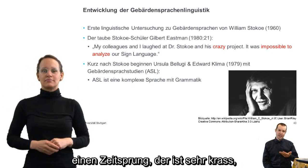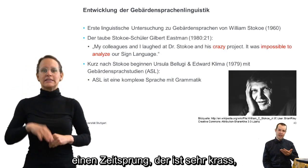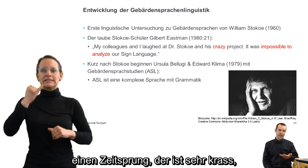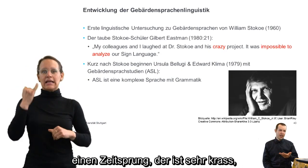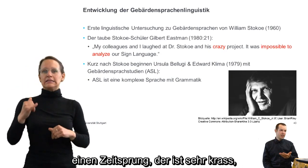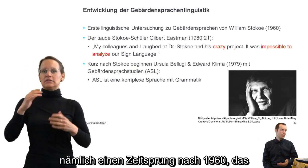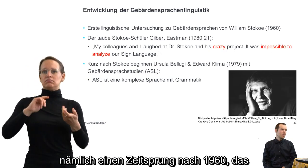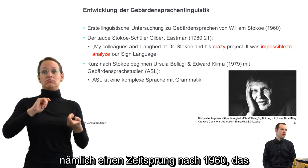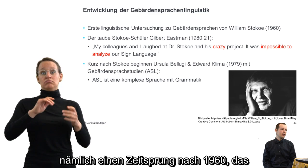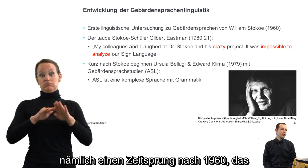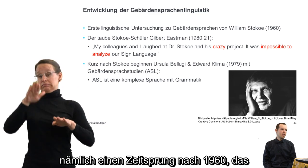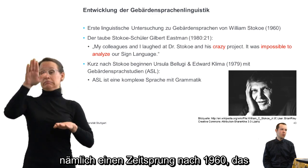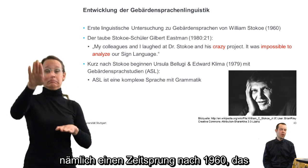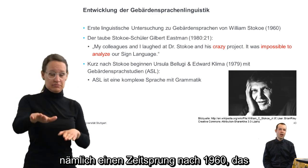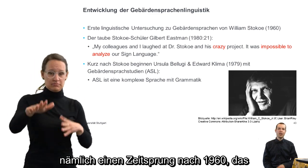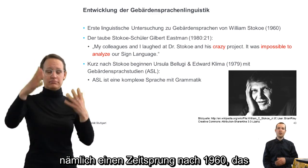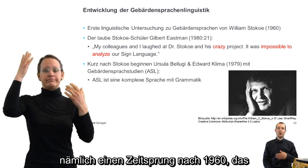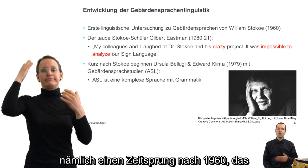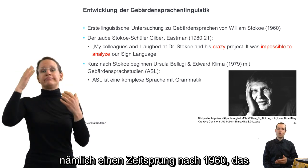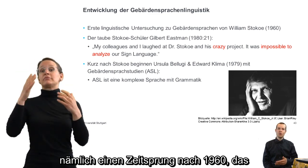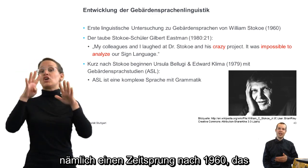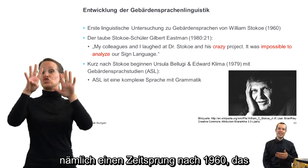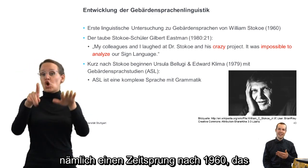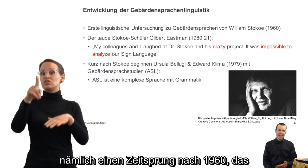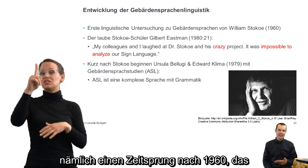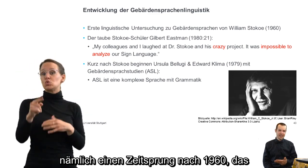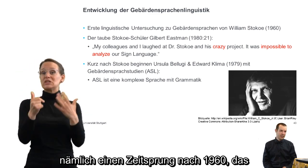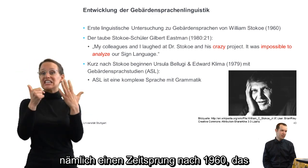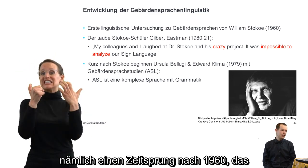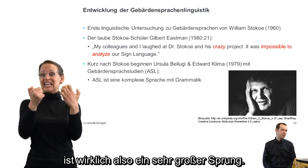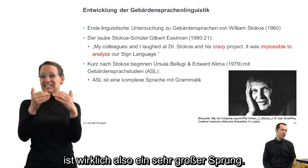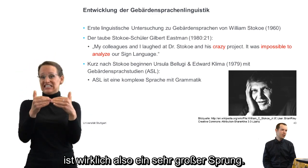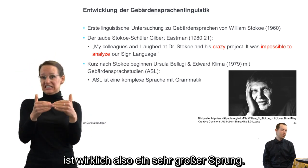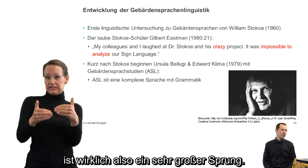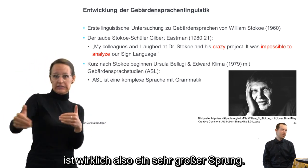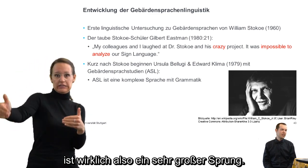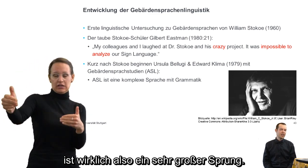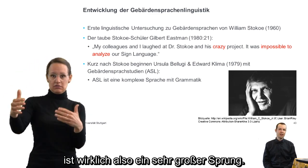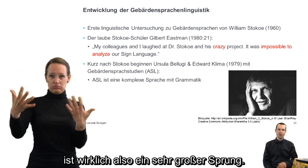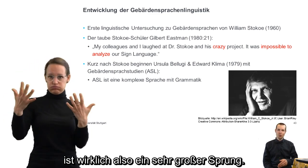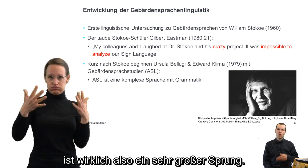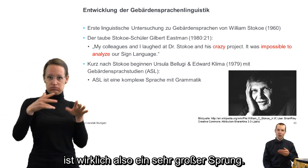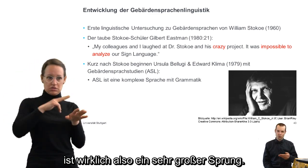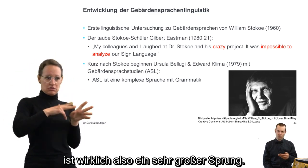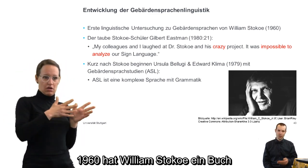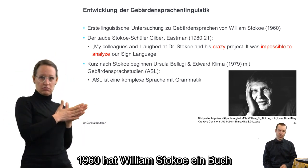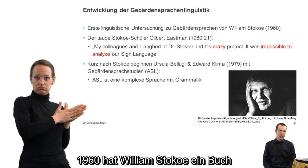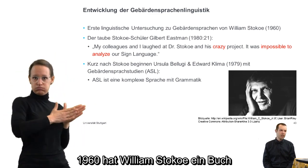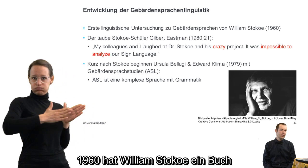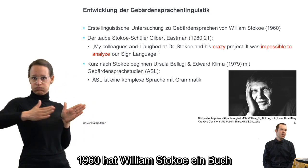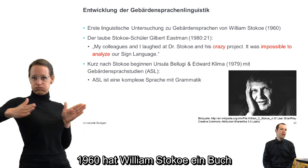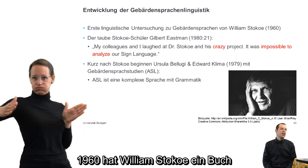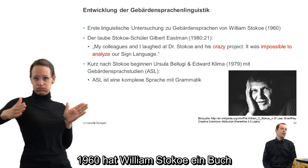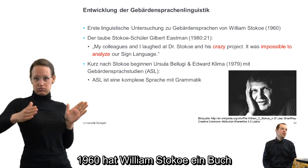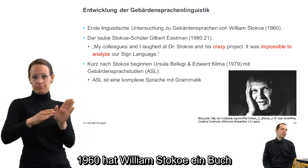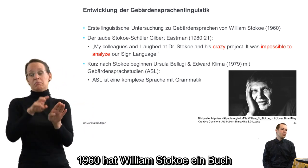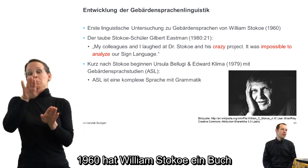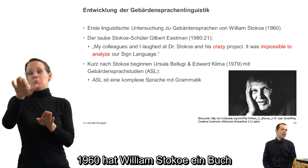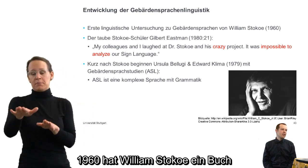Zeitpunkt, der ist sehr krass, nämlich einen Zeitpunkt nach 1960. Das ist wirklich also ein sehr großer Sprung jetzt.